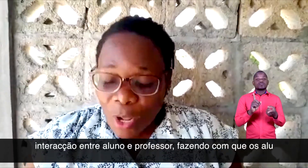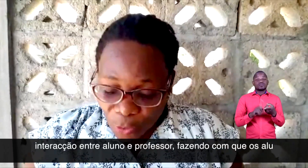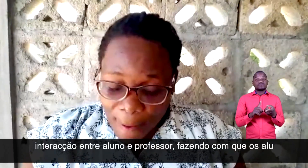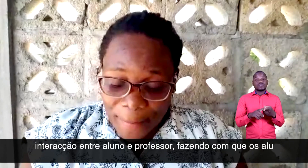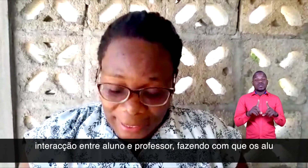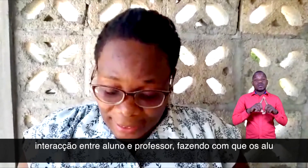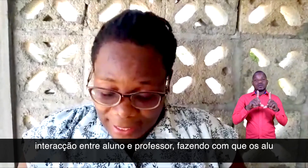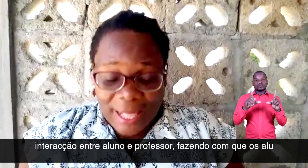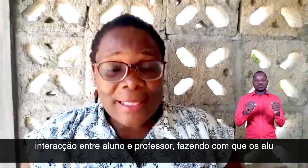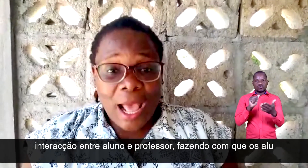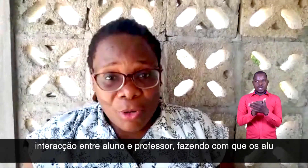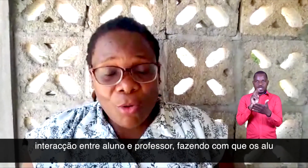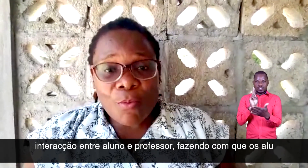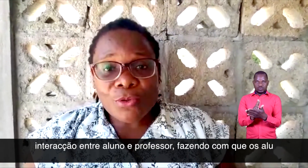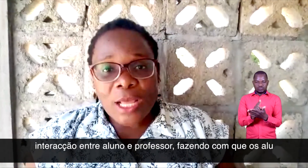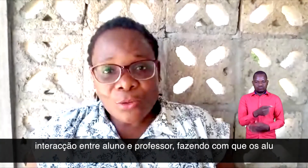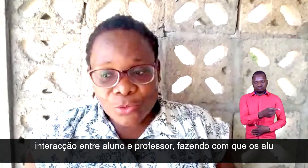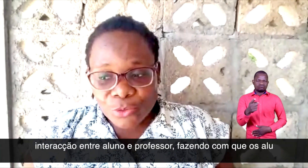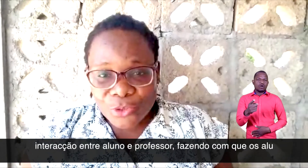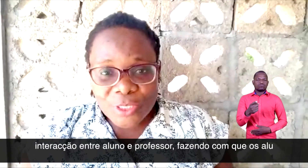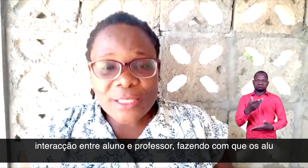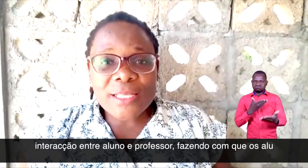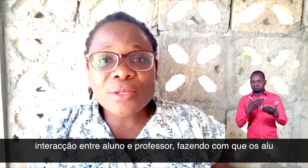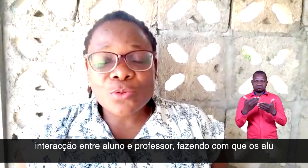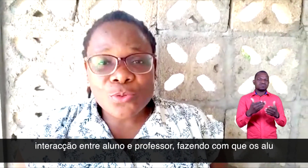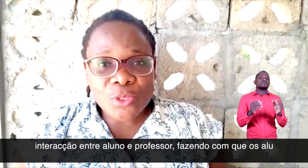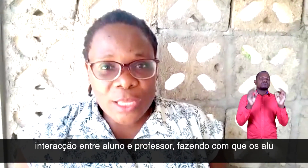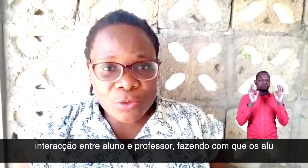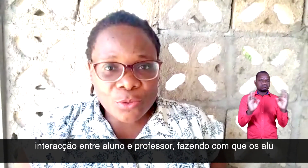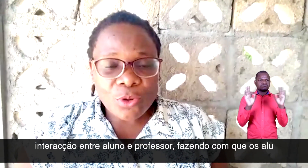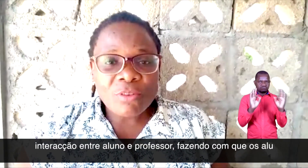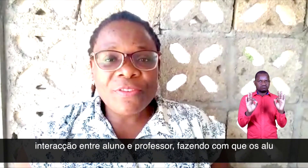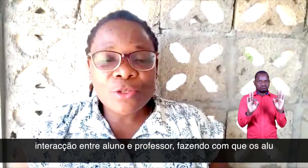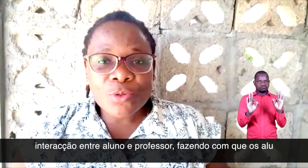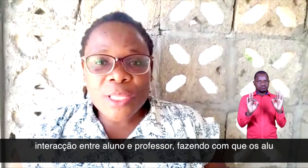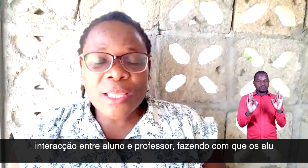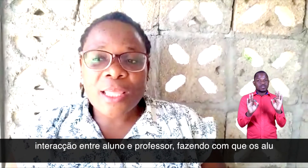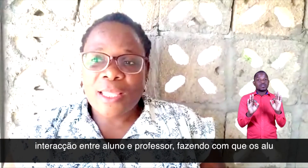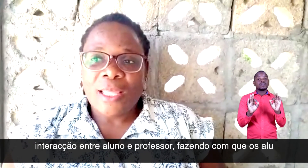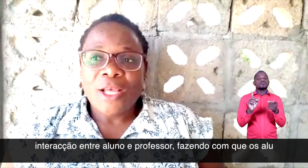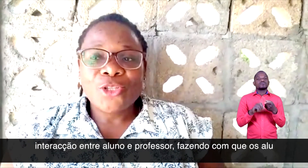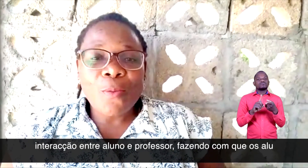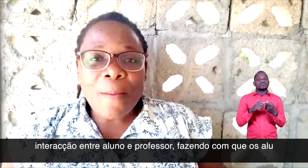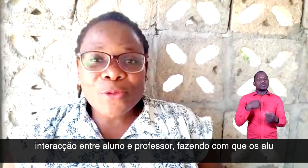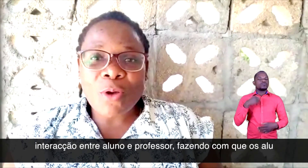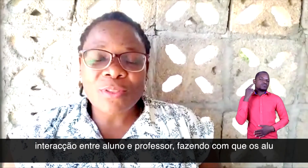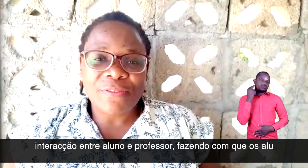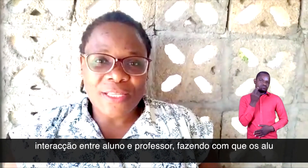Quanto à partilha de aula com meus alunos, tem sido um sucesso, visto que sou uma pessoa com deficiência